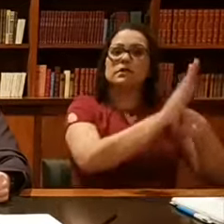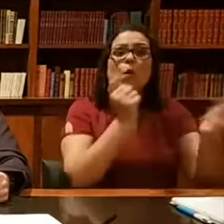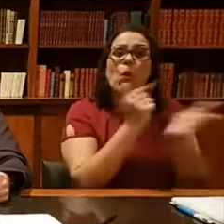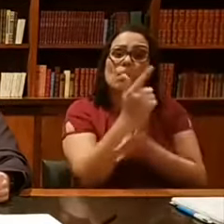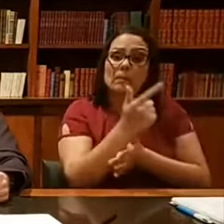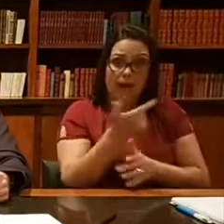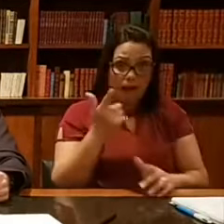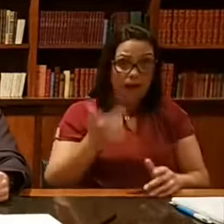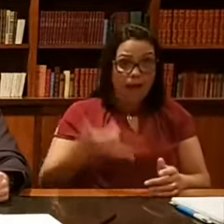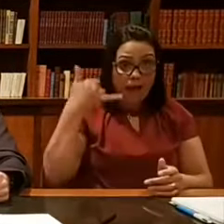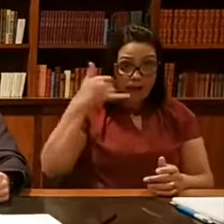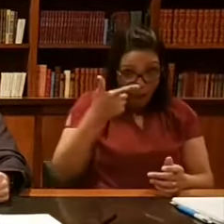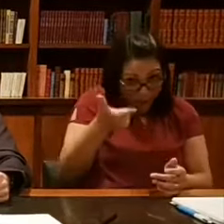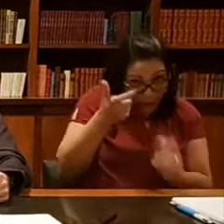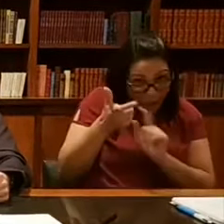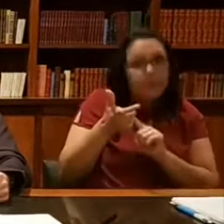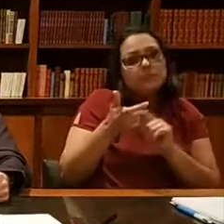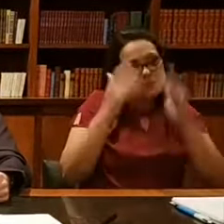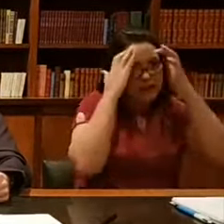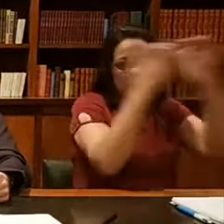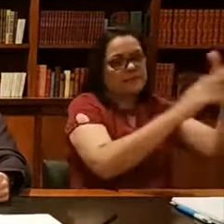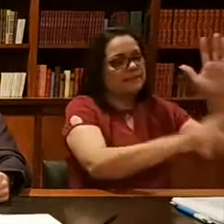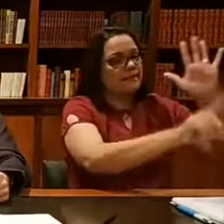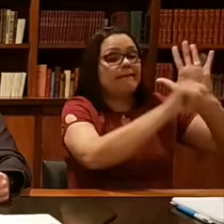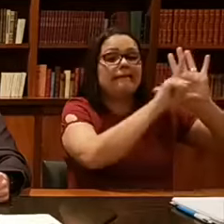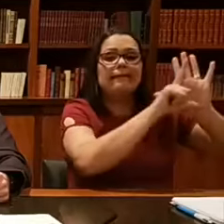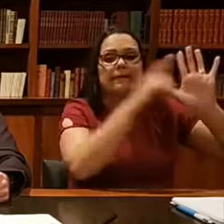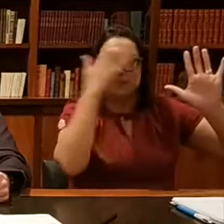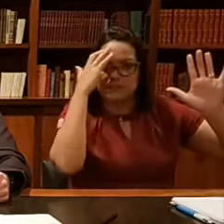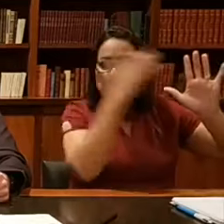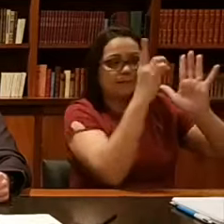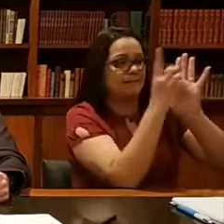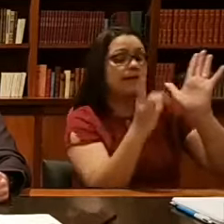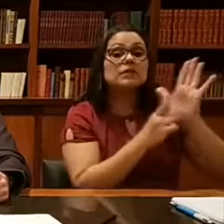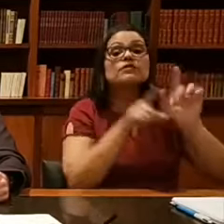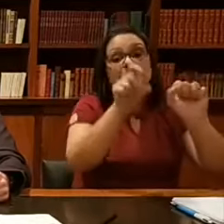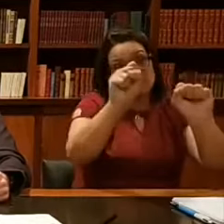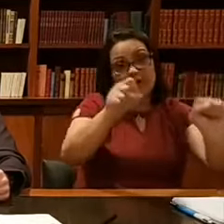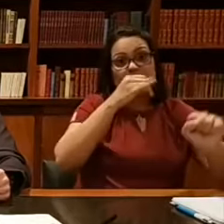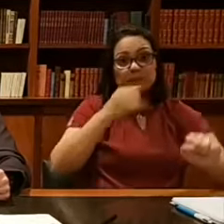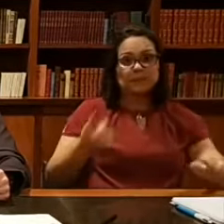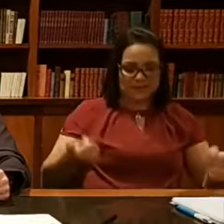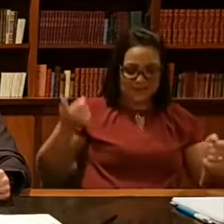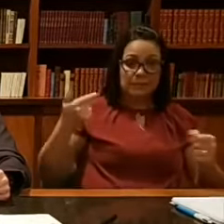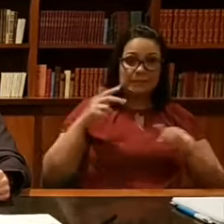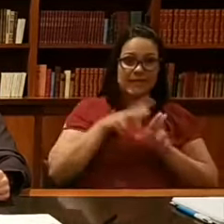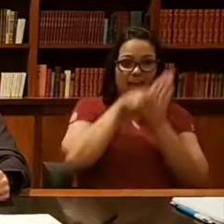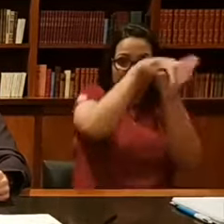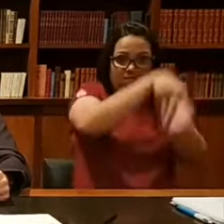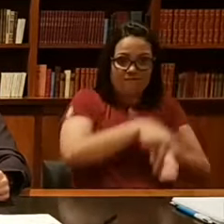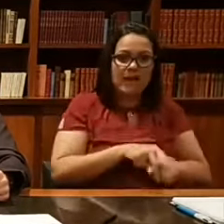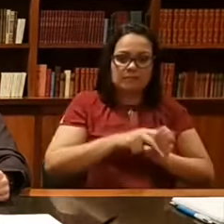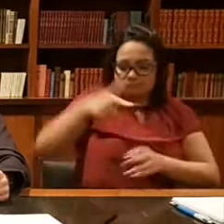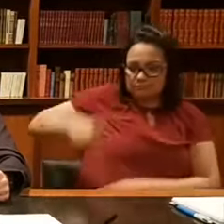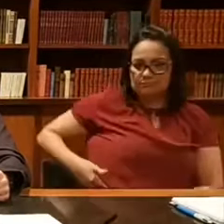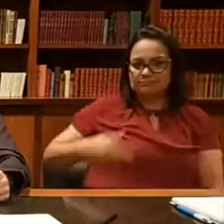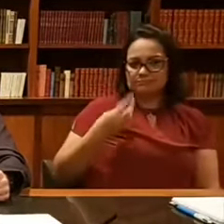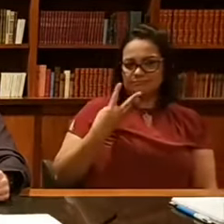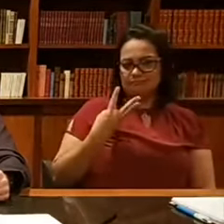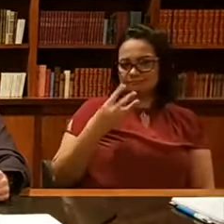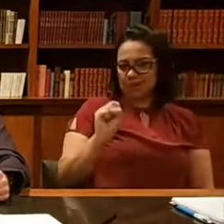seguir a lei e o decreto disso. Então você vai poder montar teu cavalo, bota uma 38, né? Ou